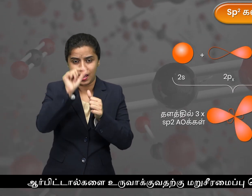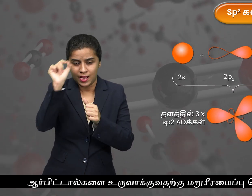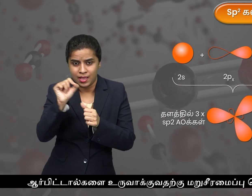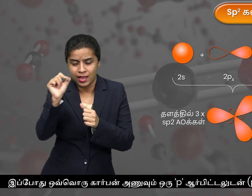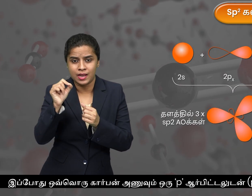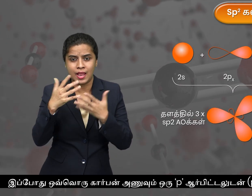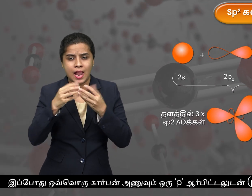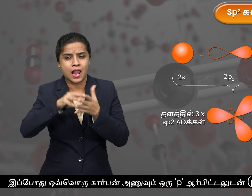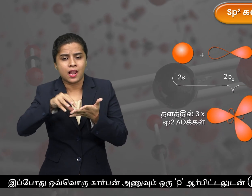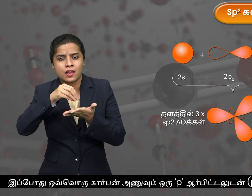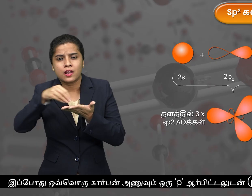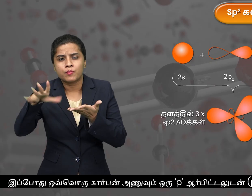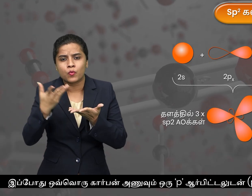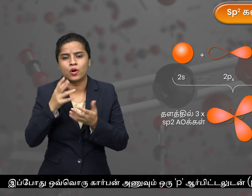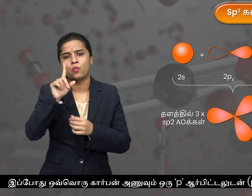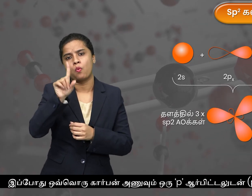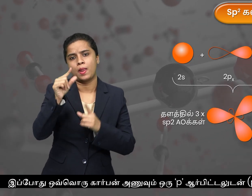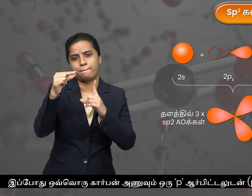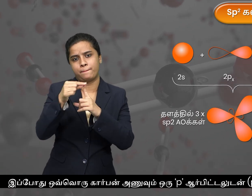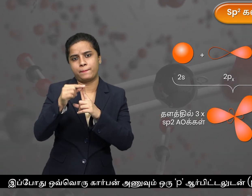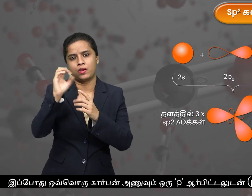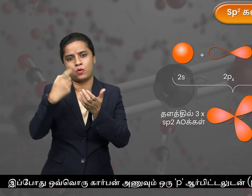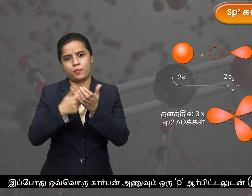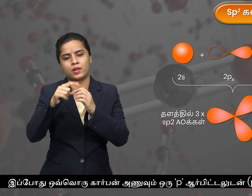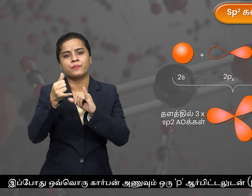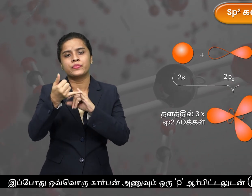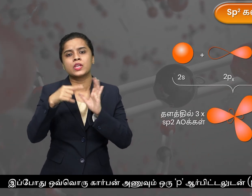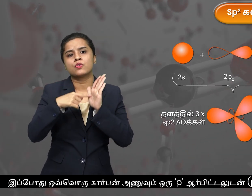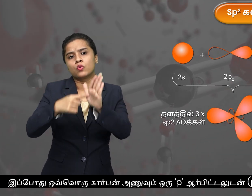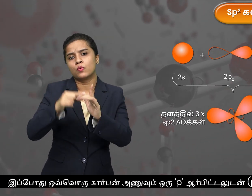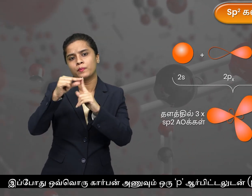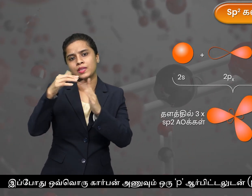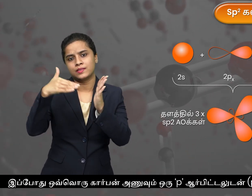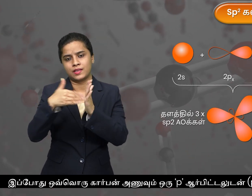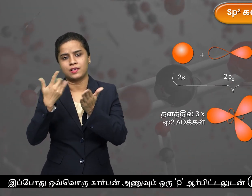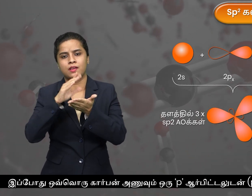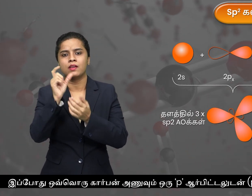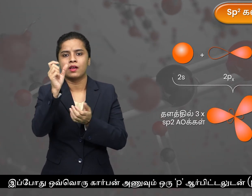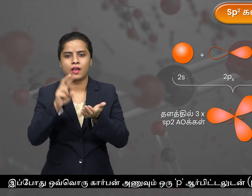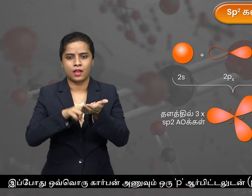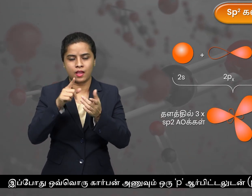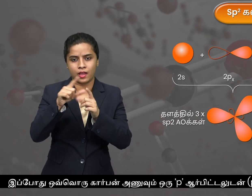செய்யப்படுகிறது. இப்போது ஒவ்வொரு கார்பன் அணுவும் ஒரு p ஆர்பிட்டாலுடன், அதாவது pz என்று